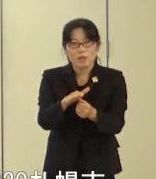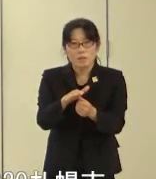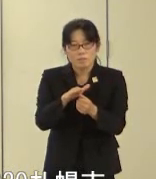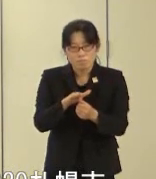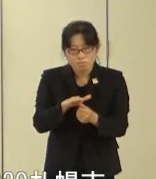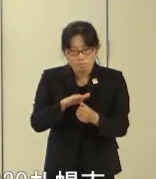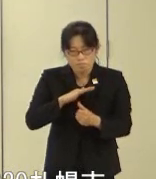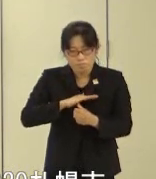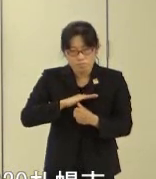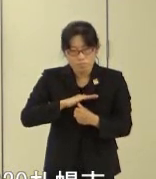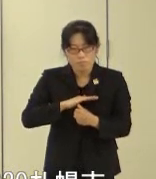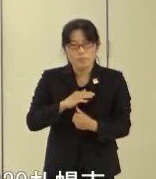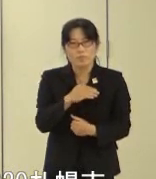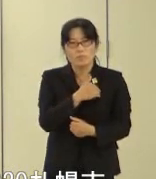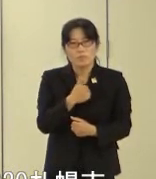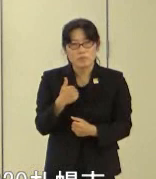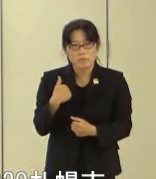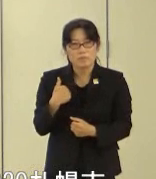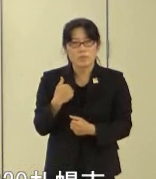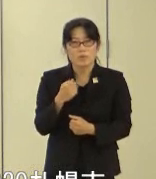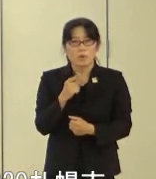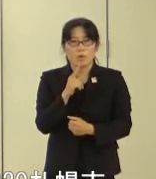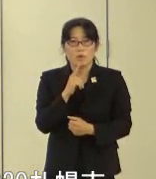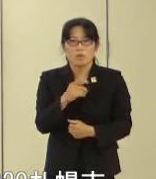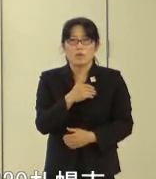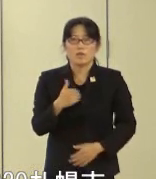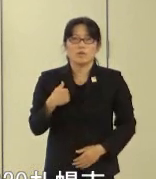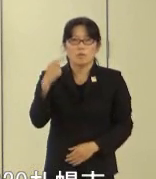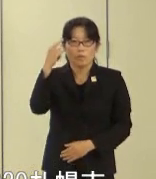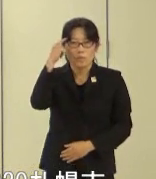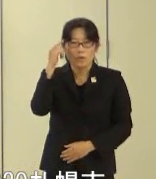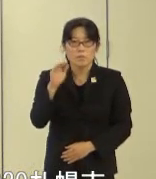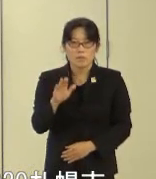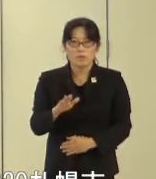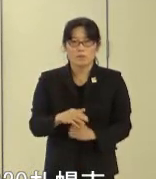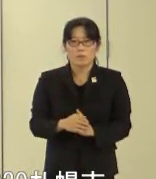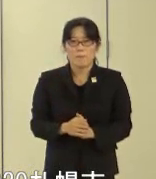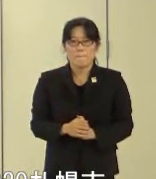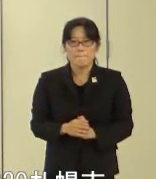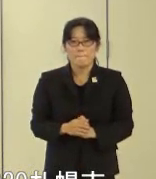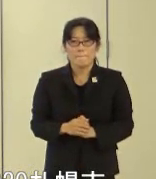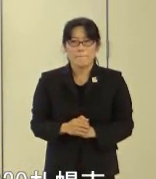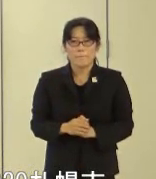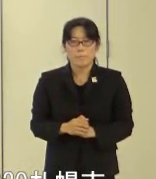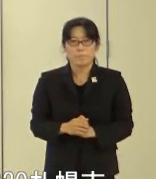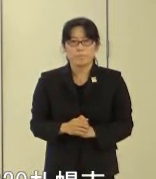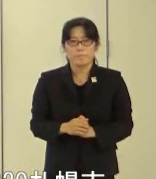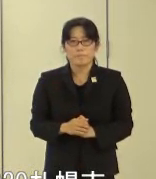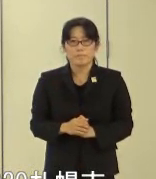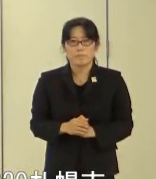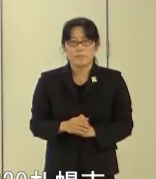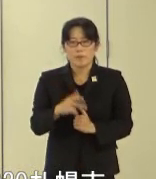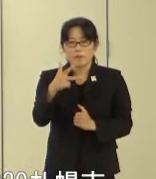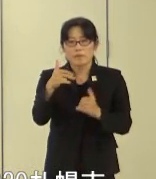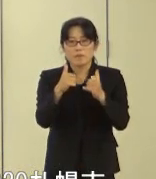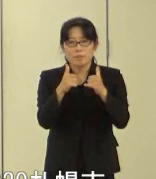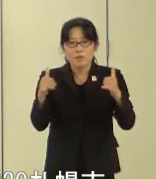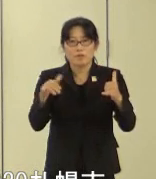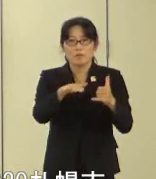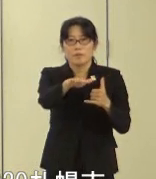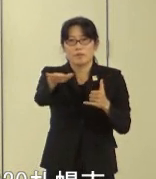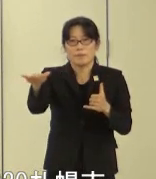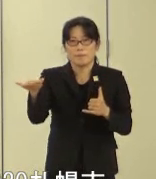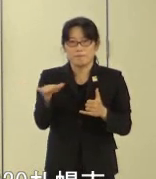とどまっているという状況にあろうかなというふうに思っております。これは市民の皆さん、それ